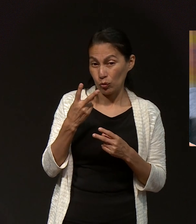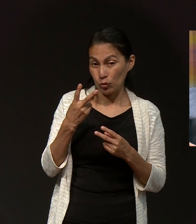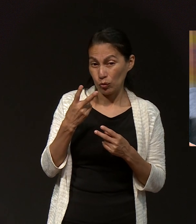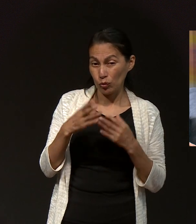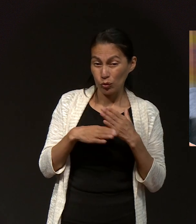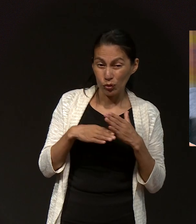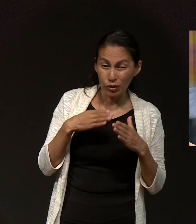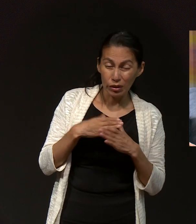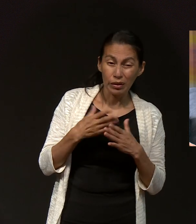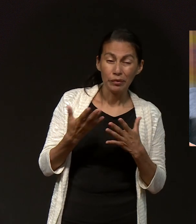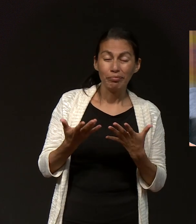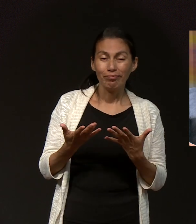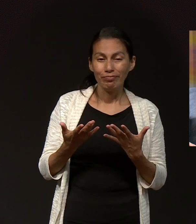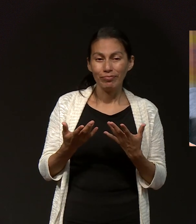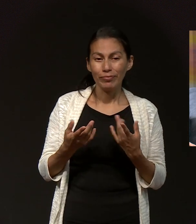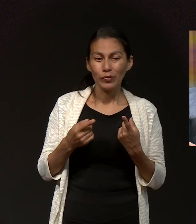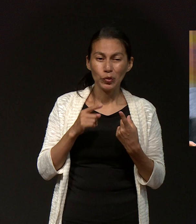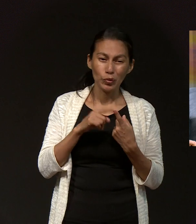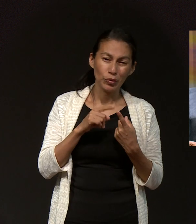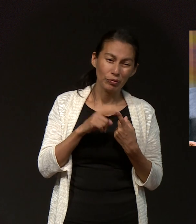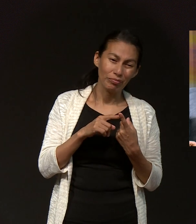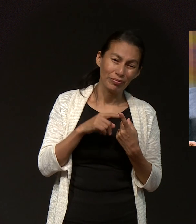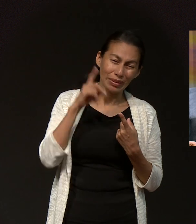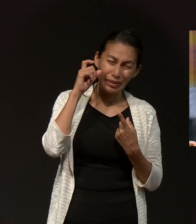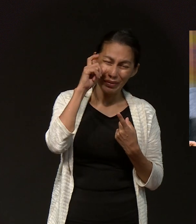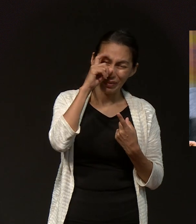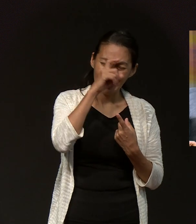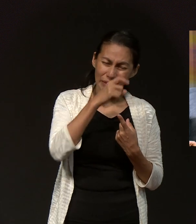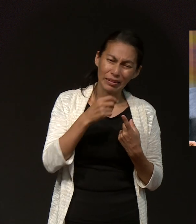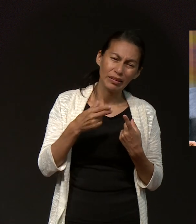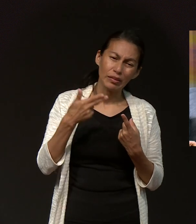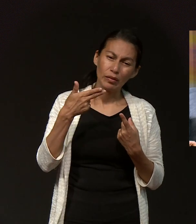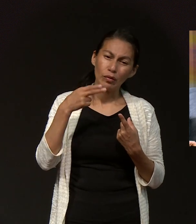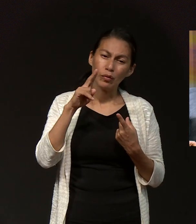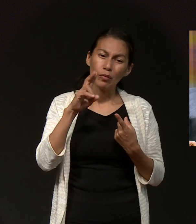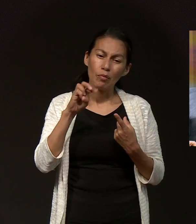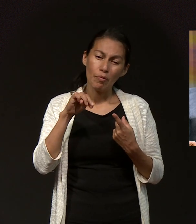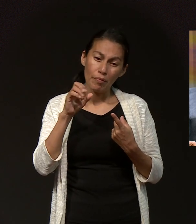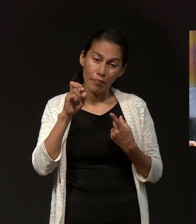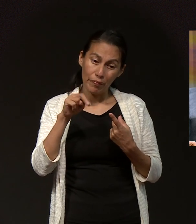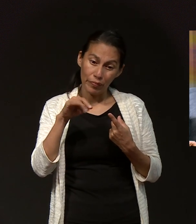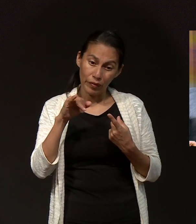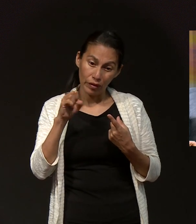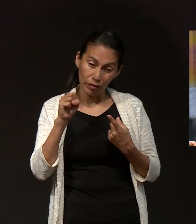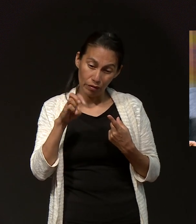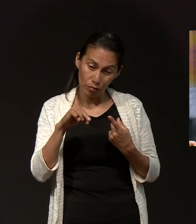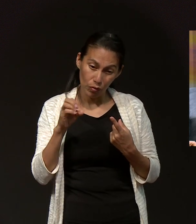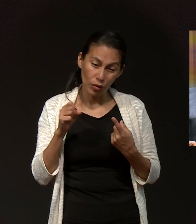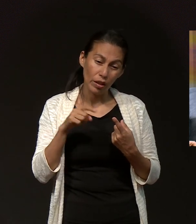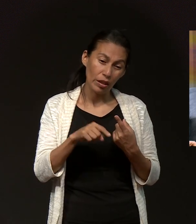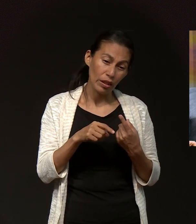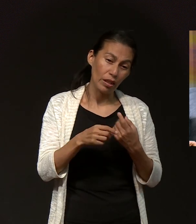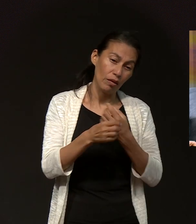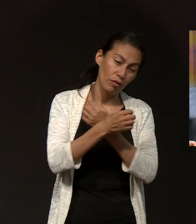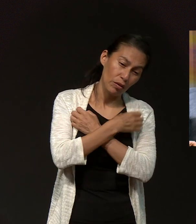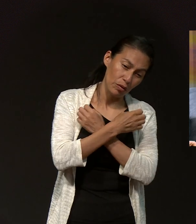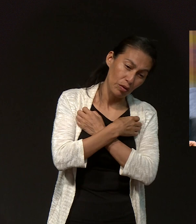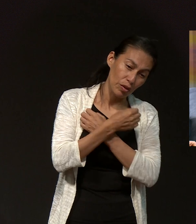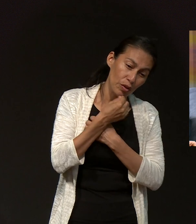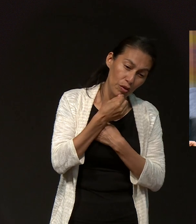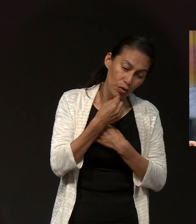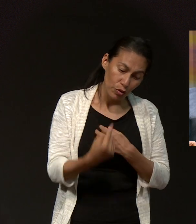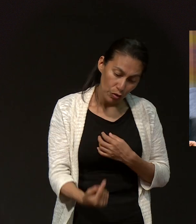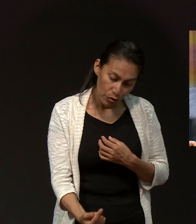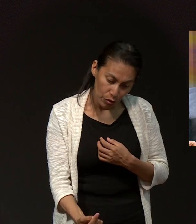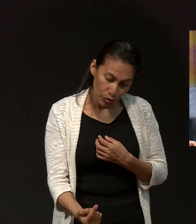negativas para el crecimiento de la iglesia, ¿no? La idea del humanismo, esta idea, esta corriente en la que se inician desde la educación